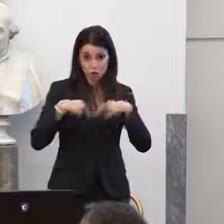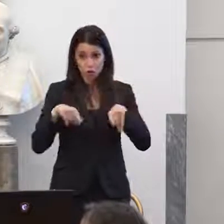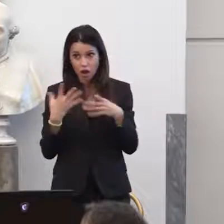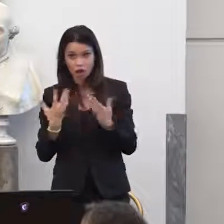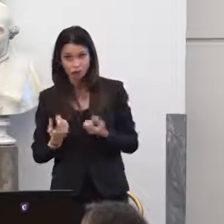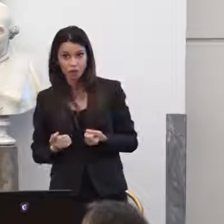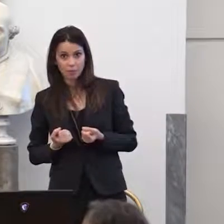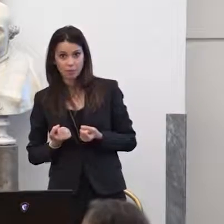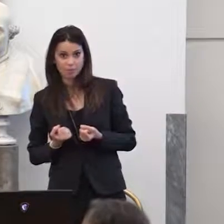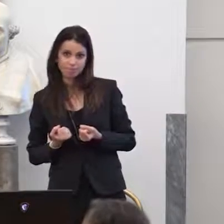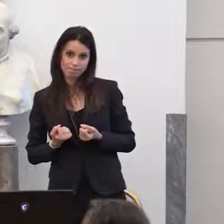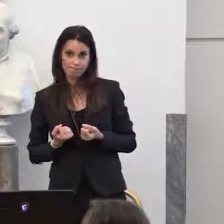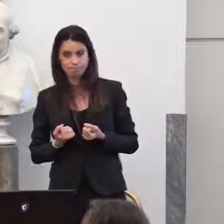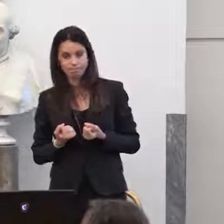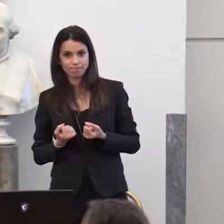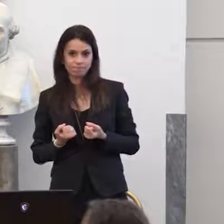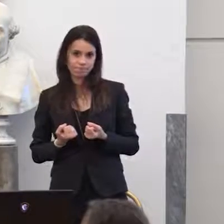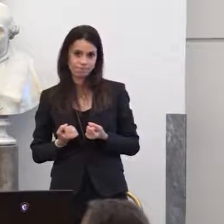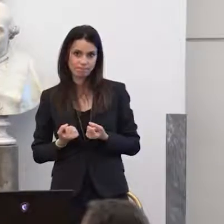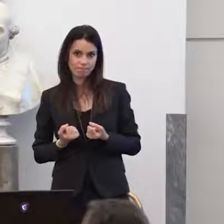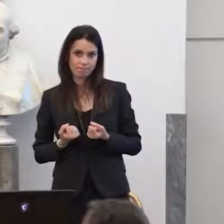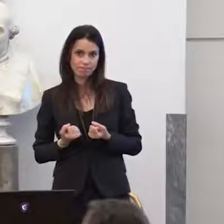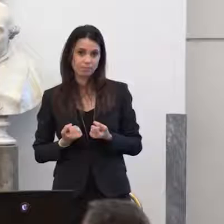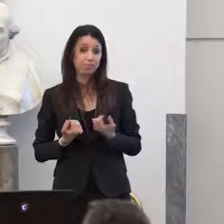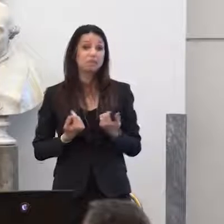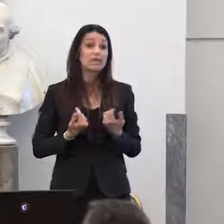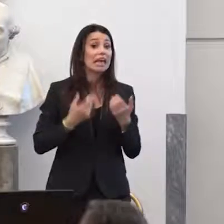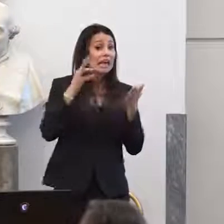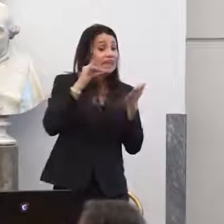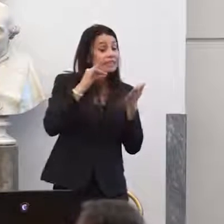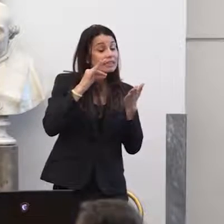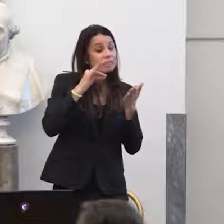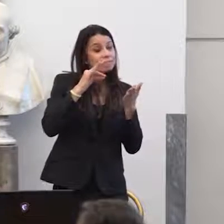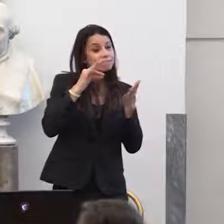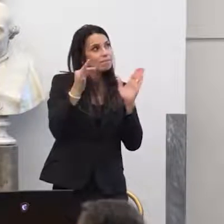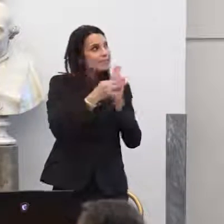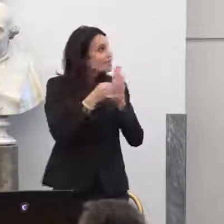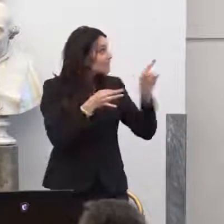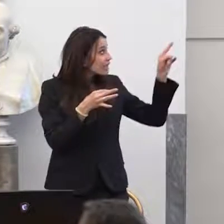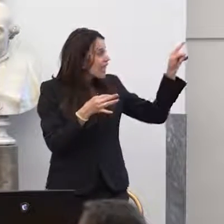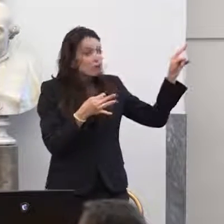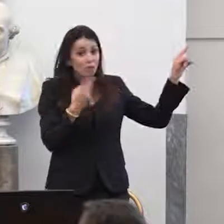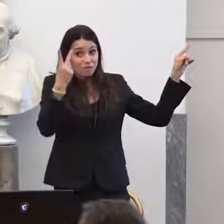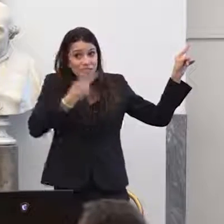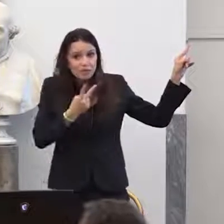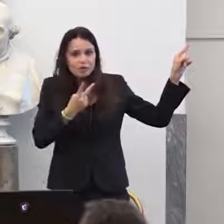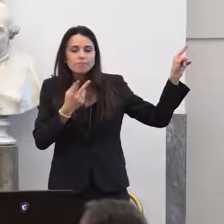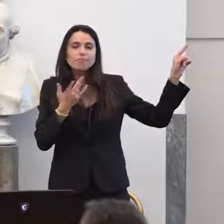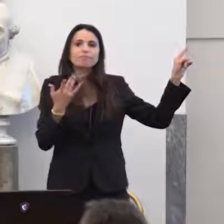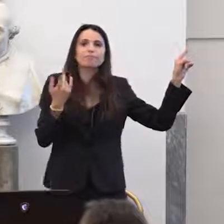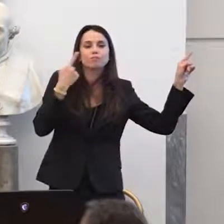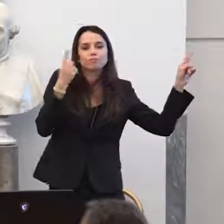di situazione. È un dato sottostimato? Probabilmente, ma immaginatevi di passare